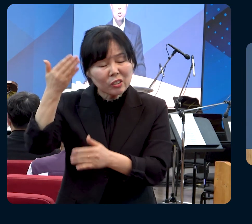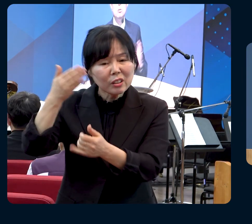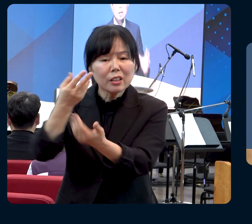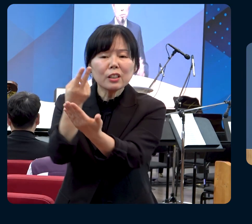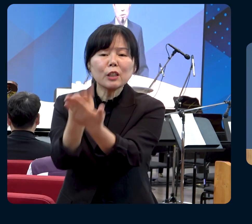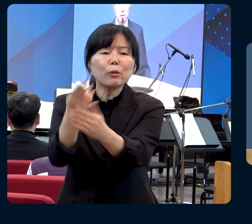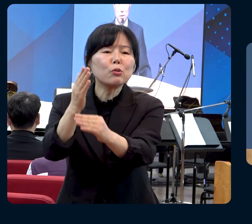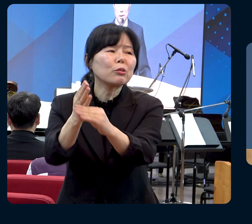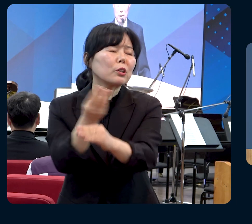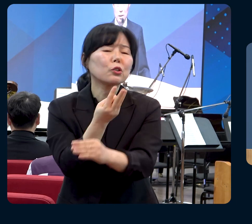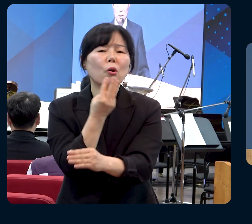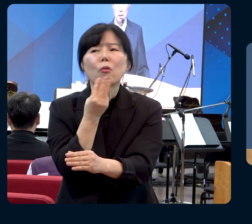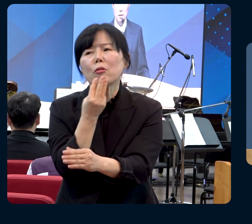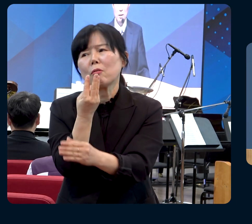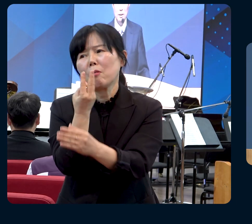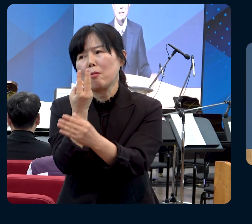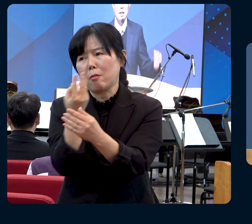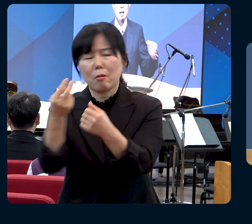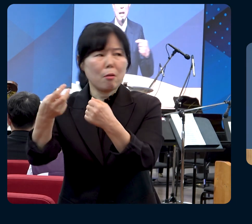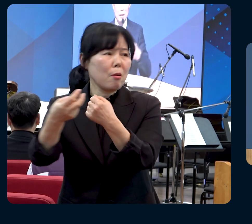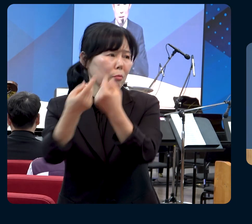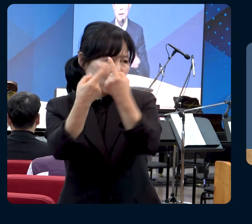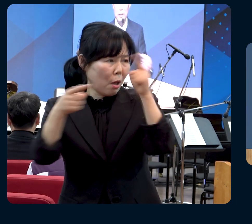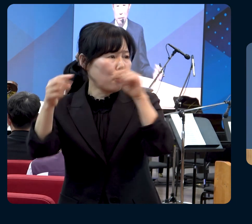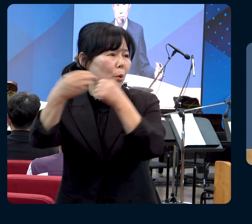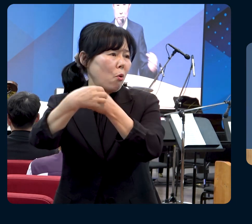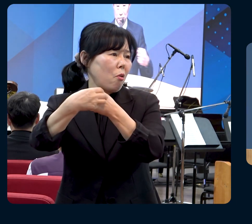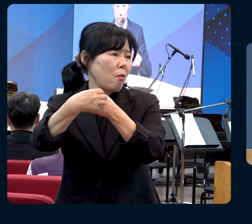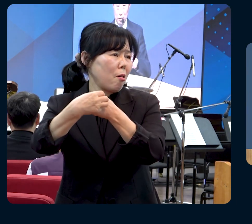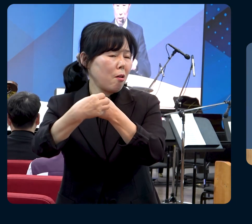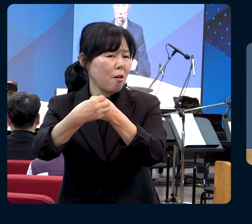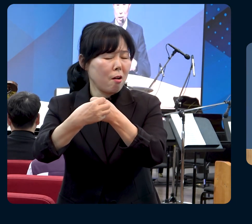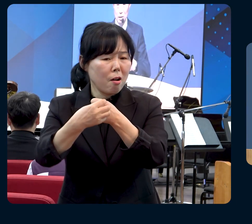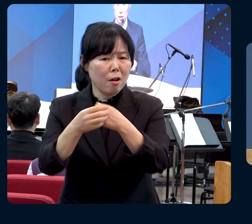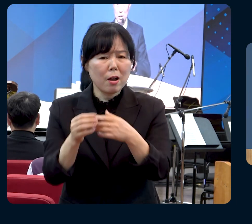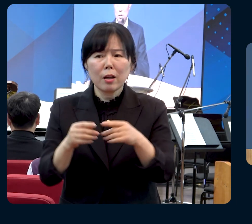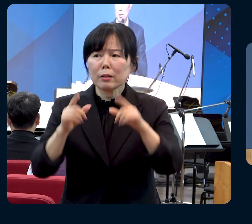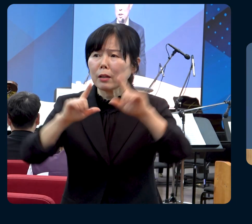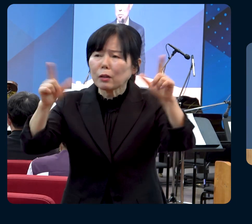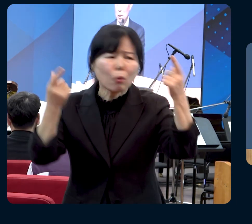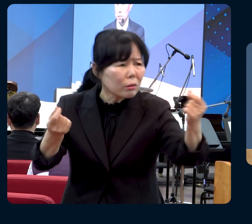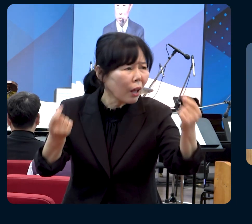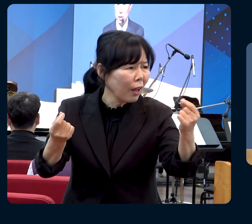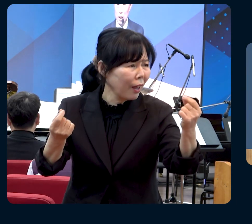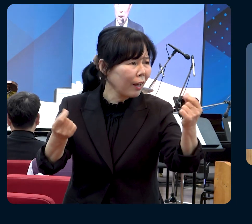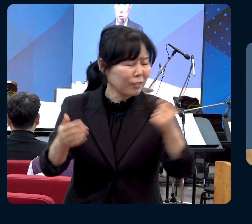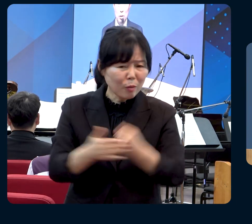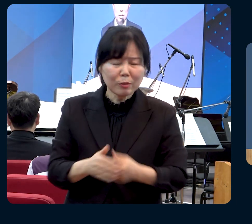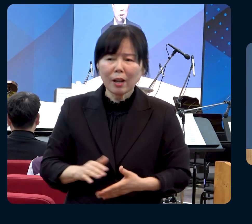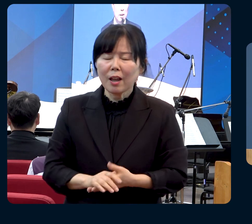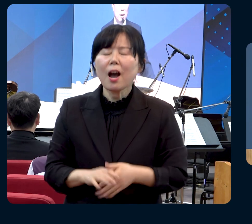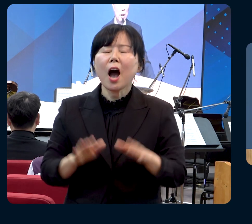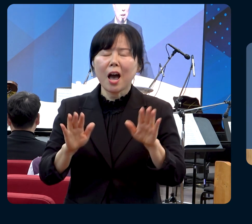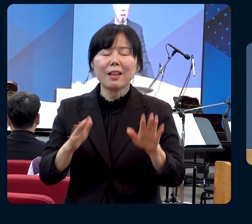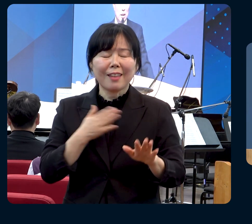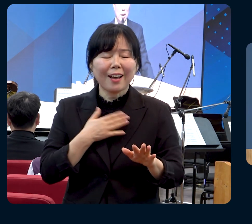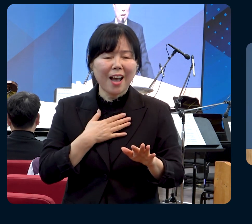병원이 서울대학병원이었어요. 날짜가 같은 날이에요. 그래서 집사님, 그럼 제가 오늘